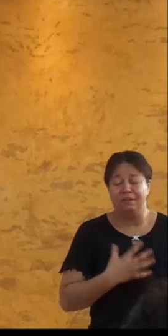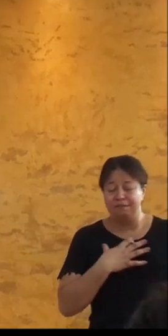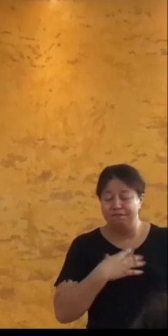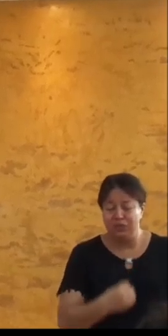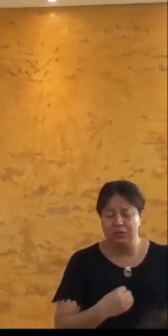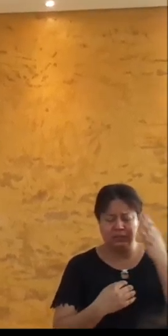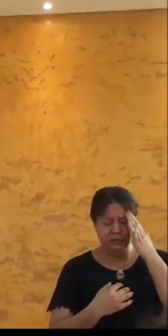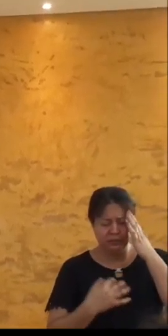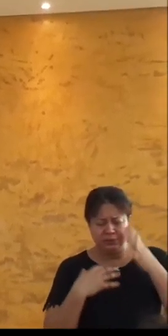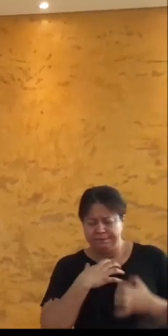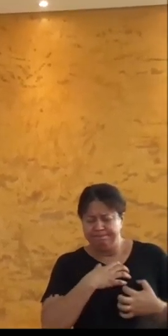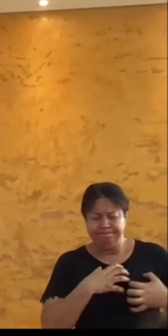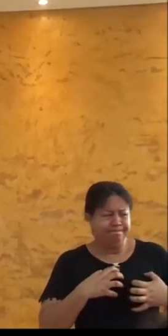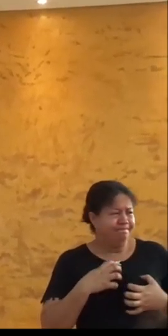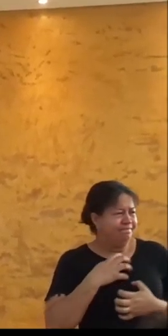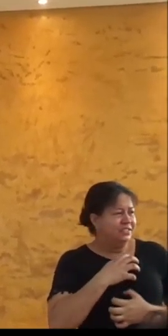filho.